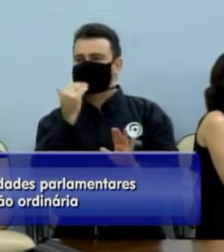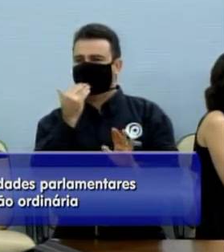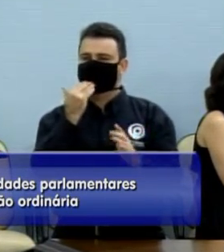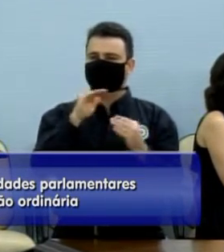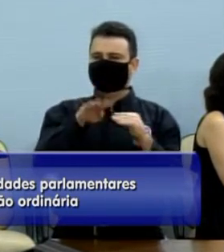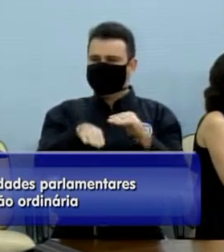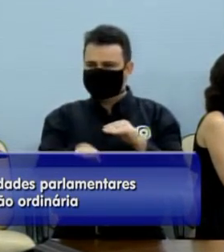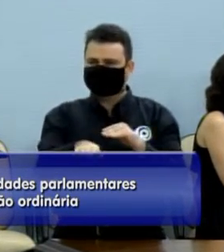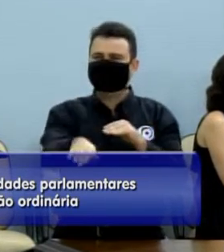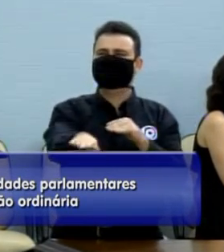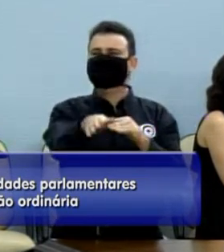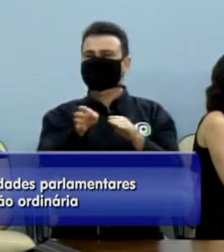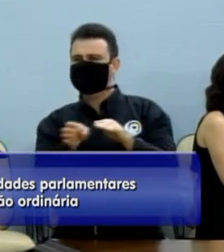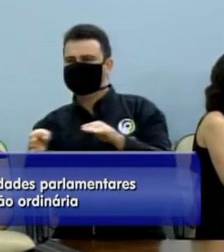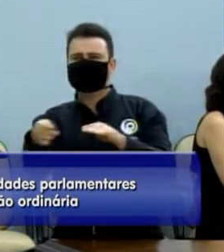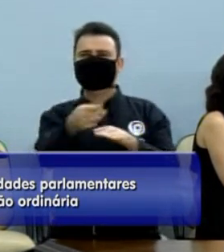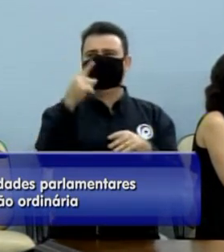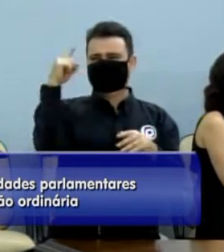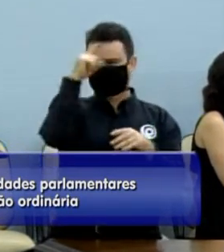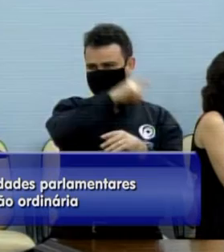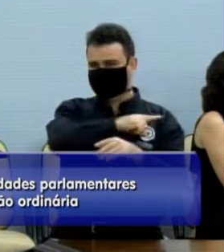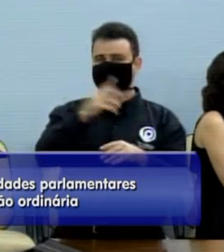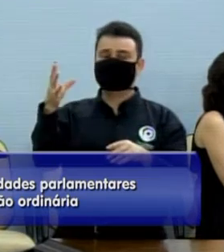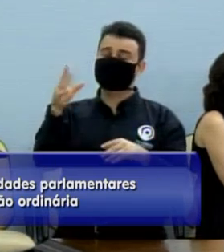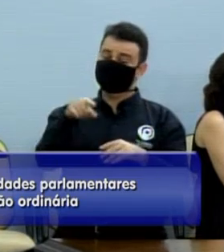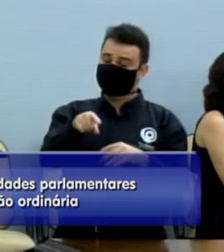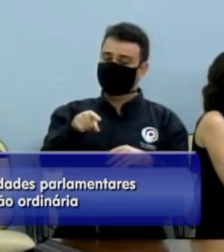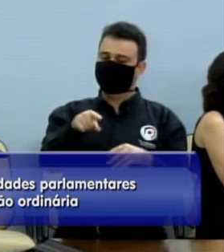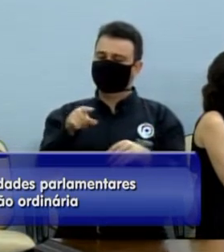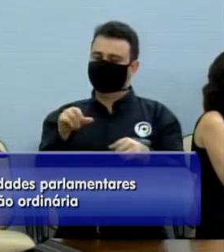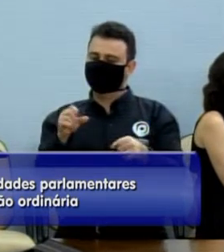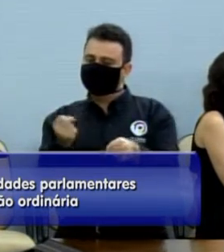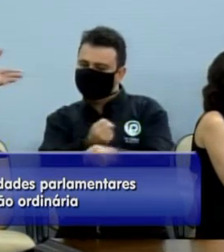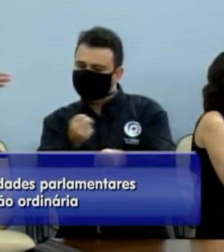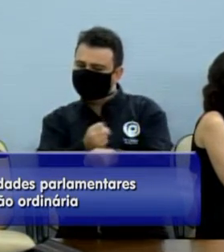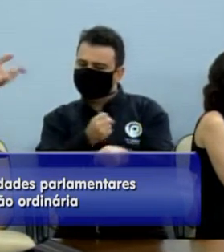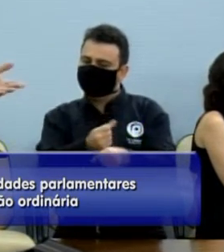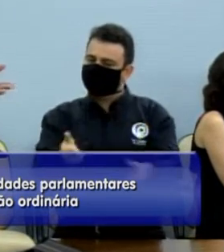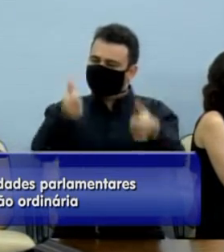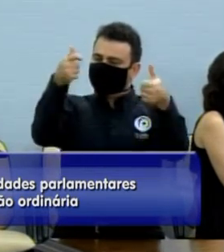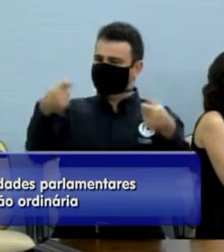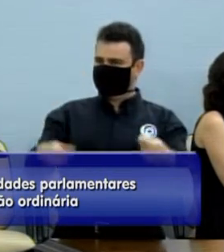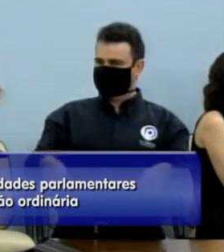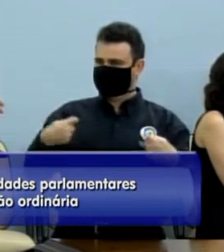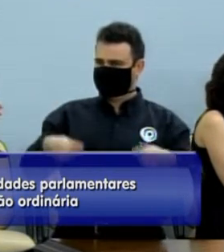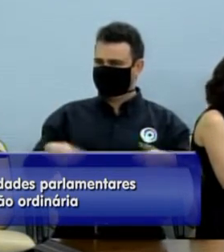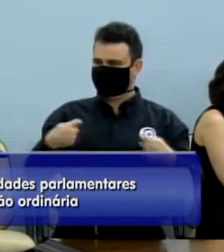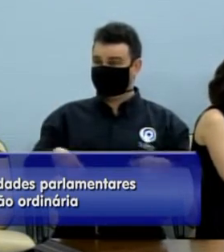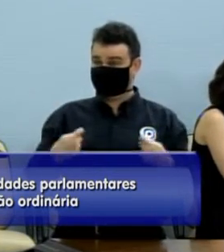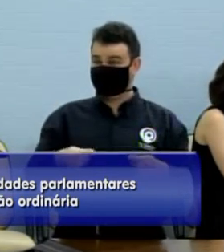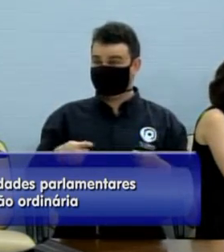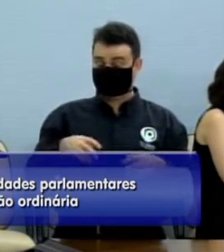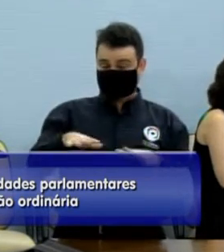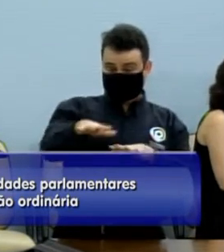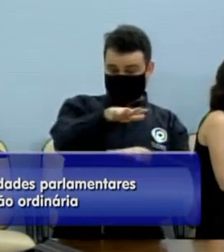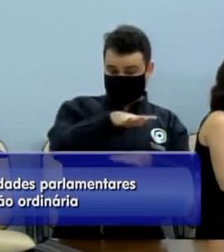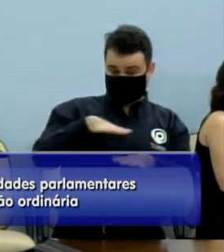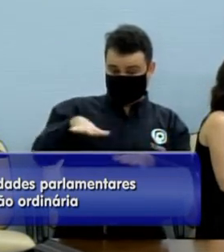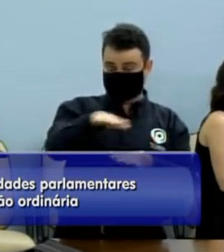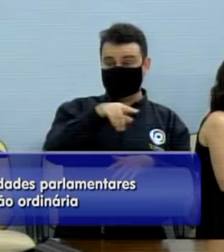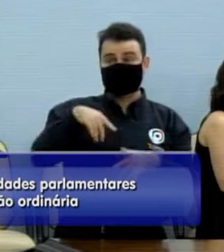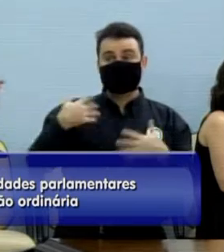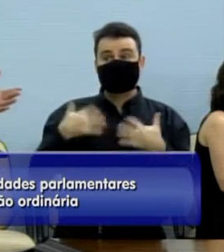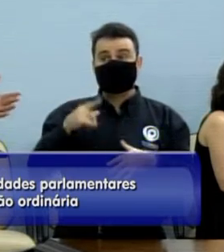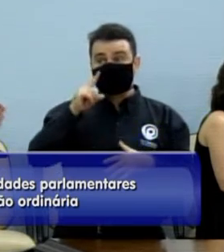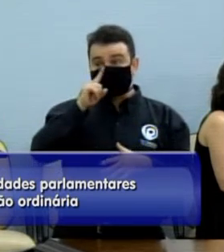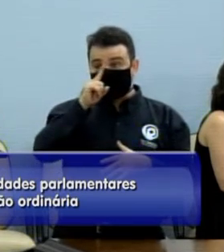das indicações que foram feitas por vários vereadores. Uma via naquele ponto, né, naquela região extremamente